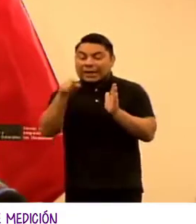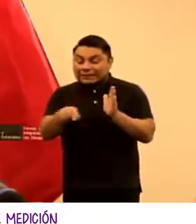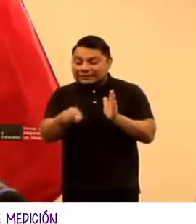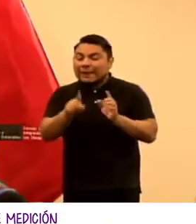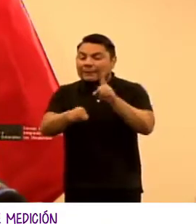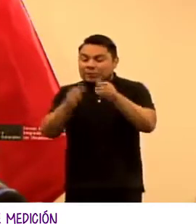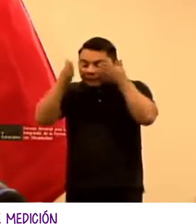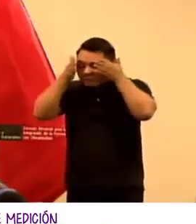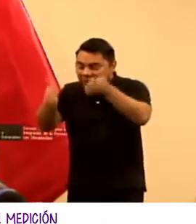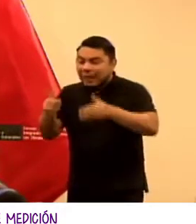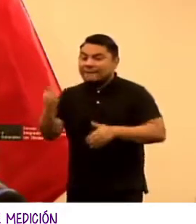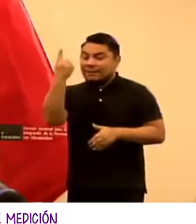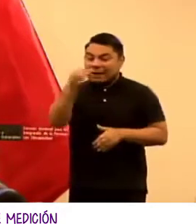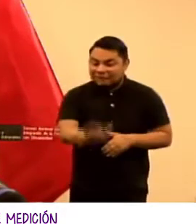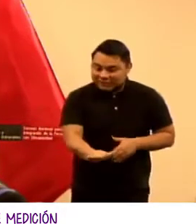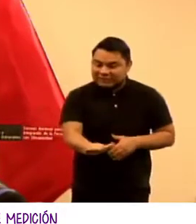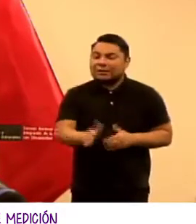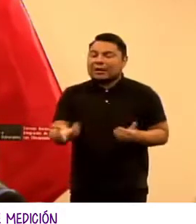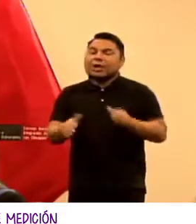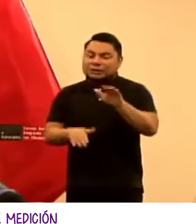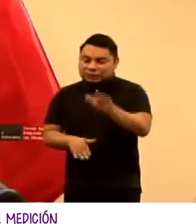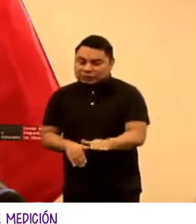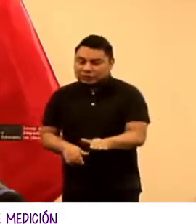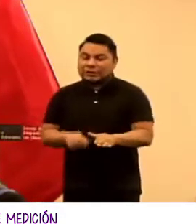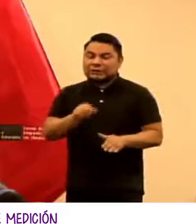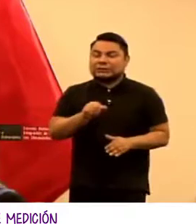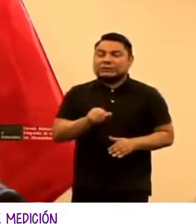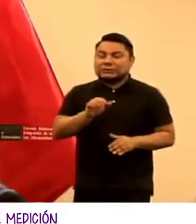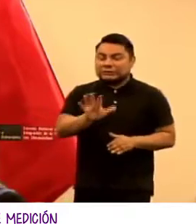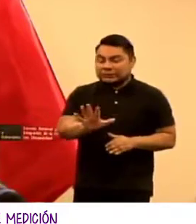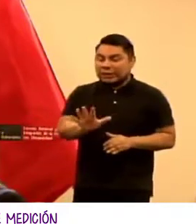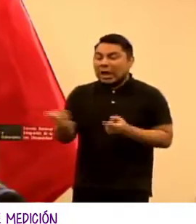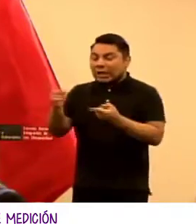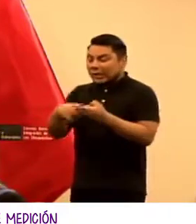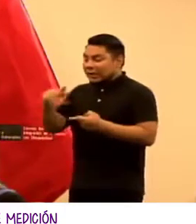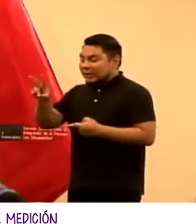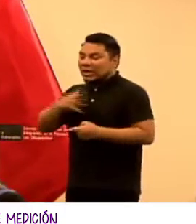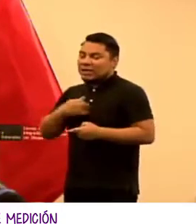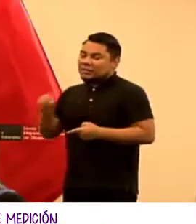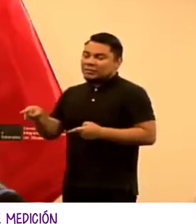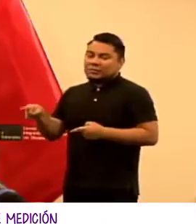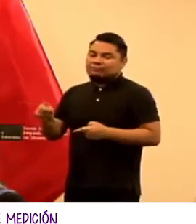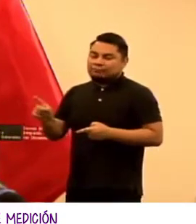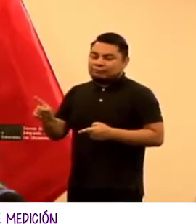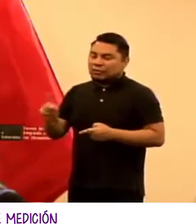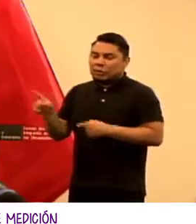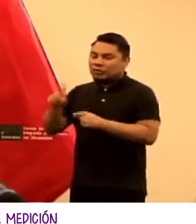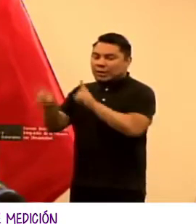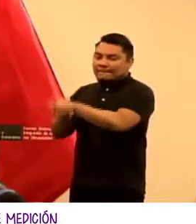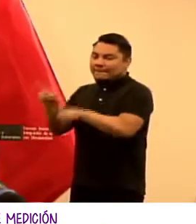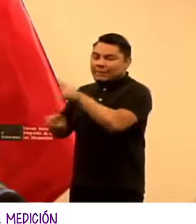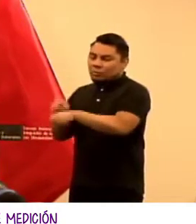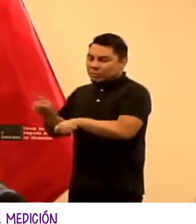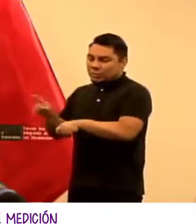pregunta está muy enfocada en la primera infancia, entonces a los niños de 5 a 17 años es solamente los niños, no se le